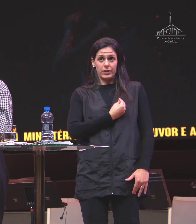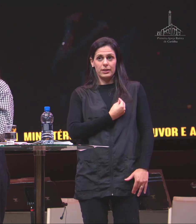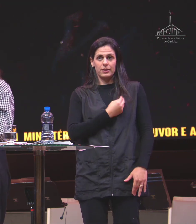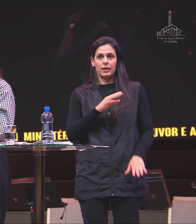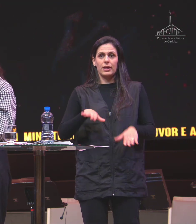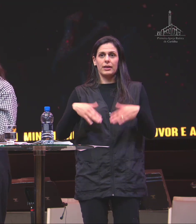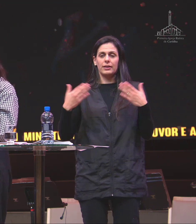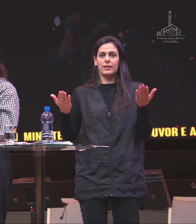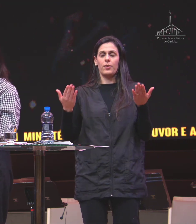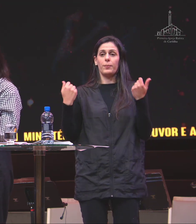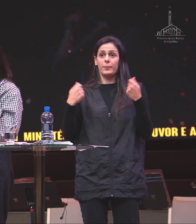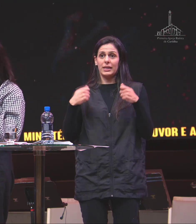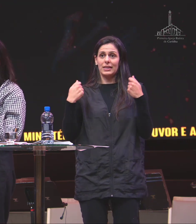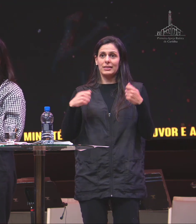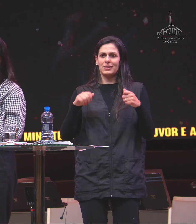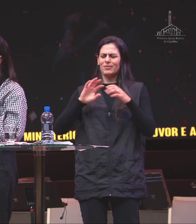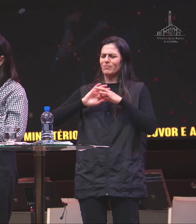coração ensinável.